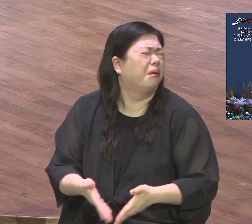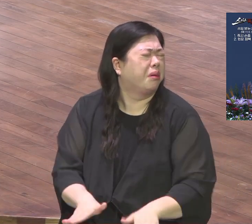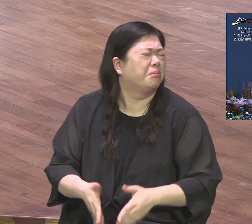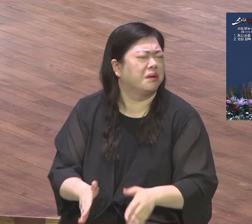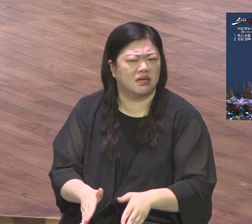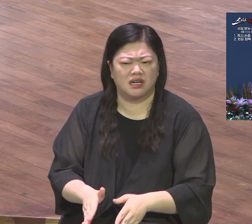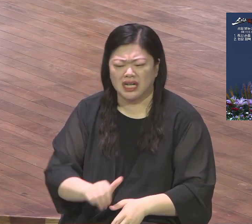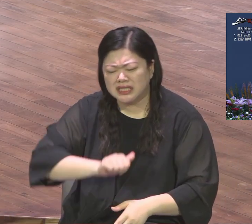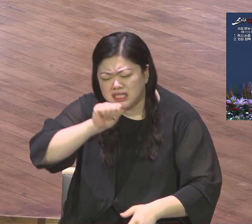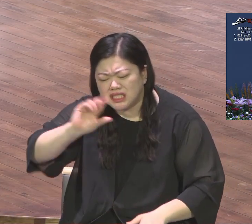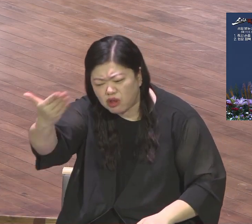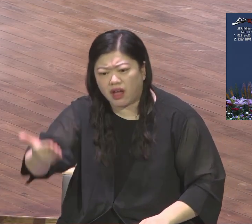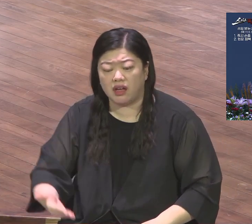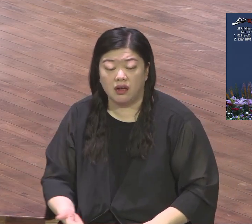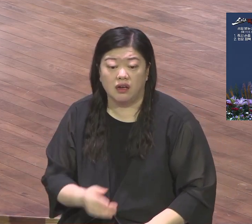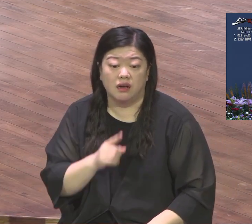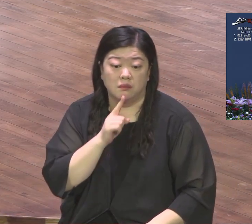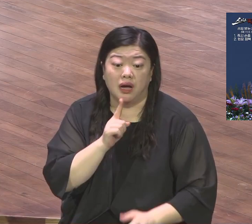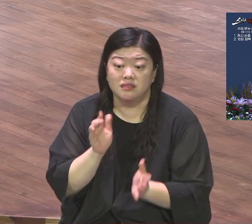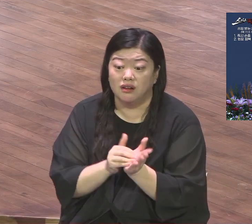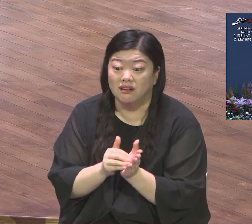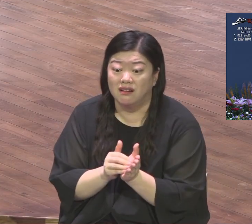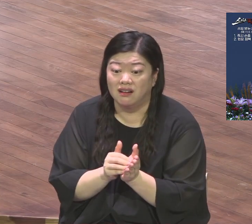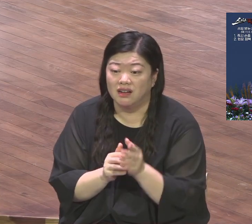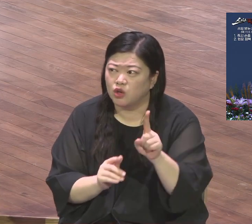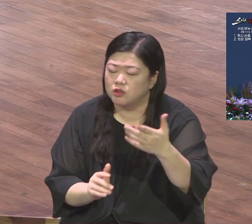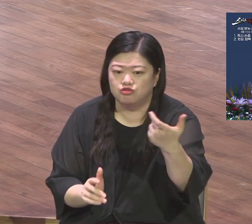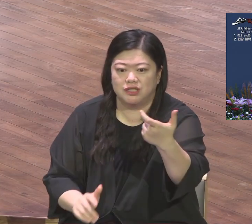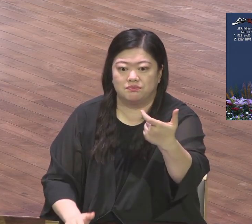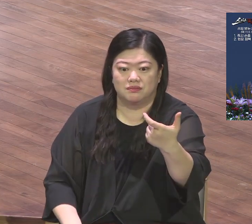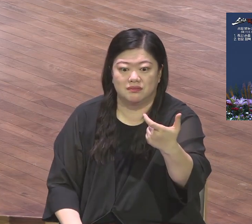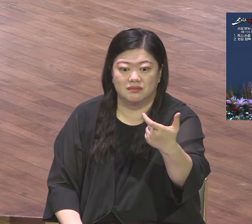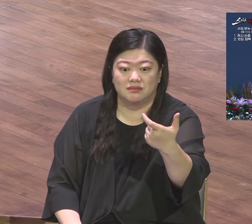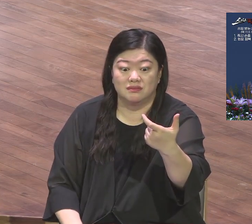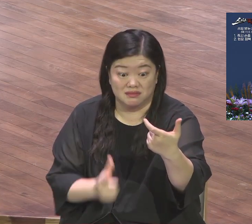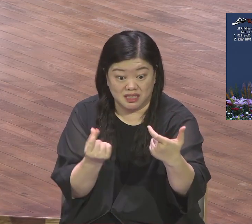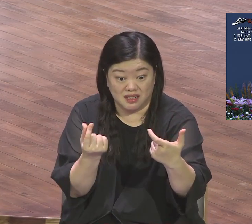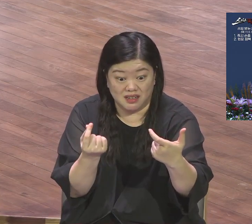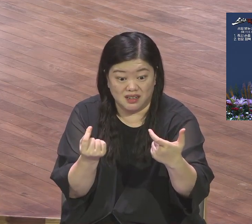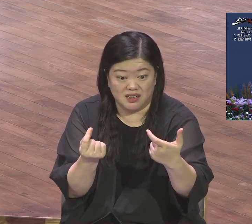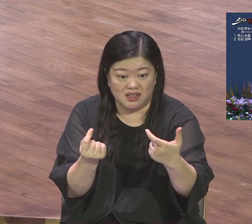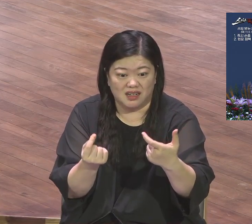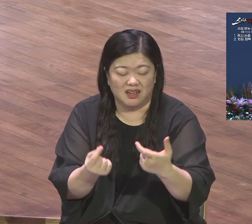거짓골 못 면한다. 그게 주제였습니다, 1960년대에. 그래서